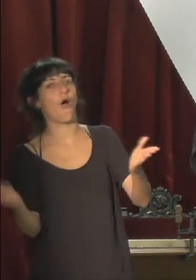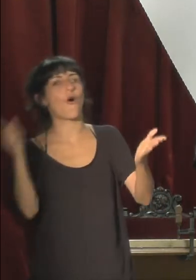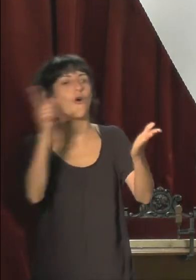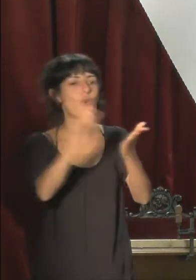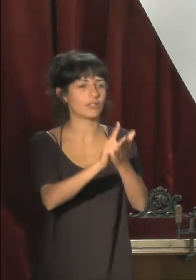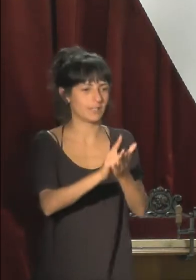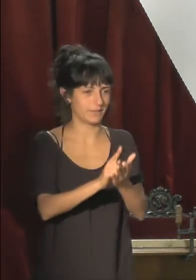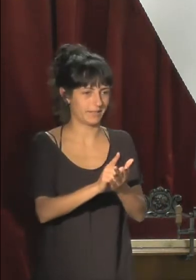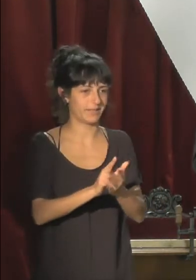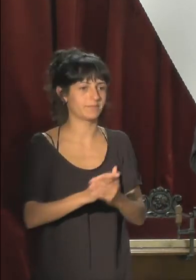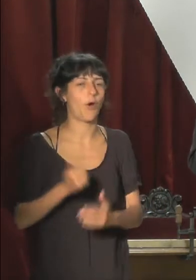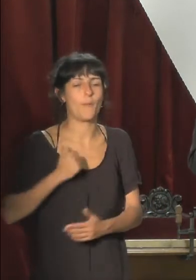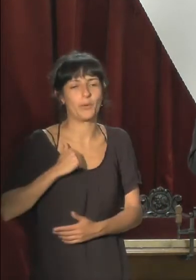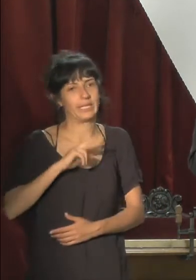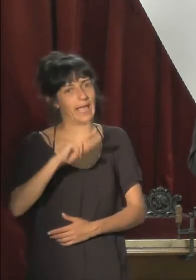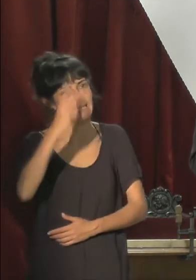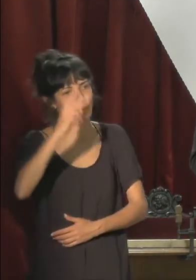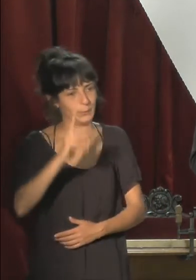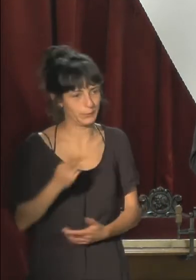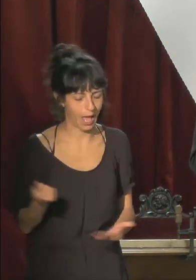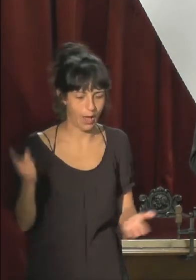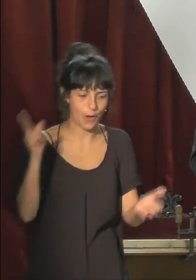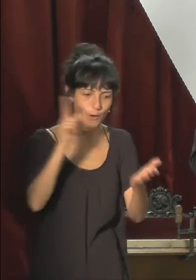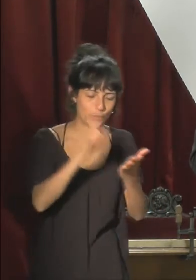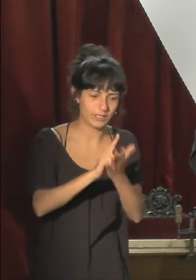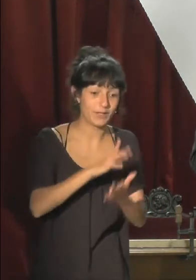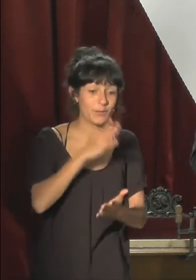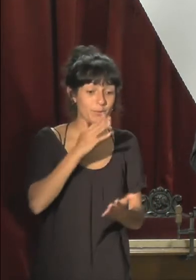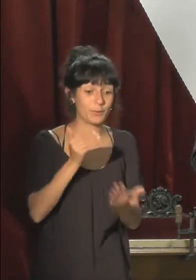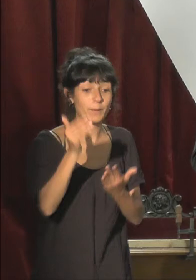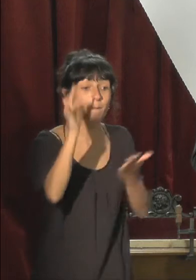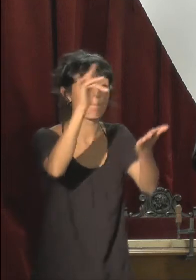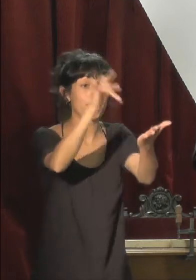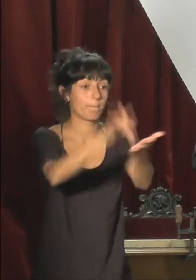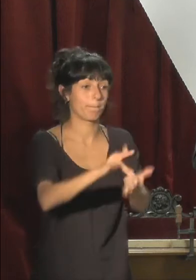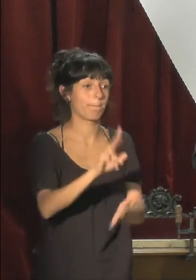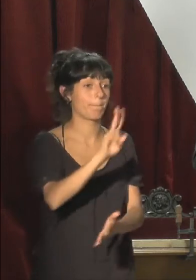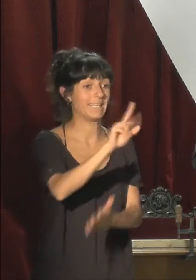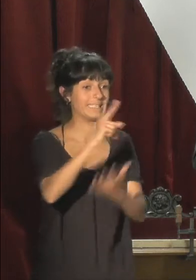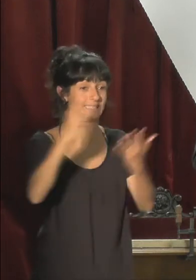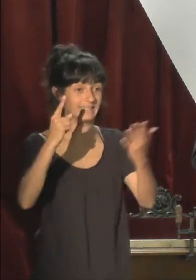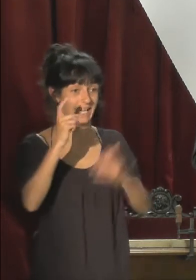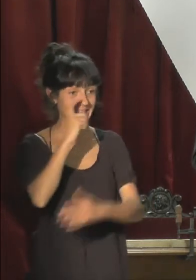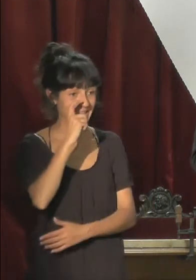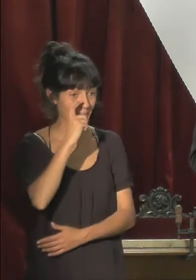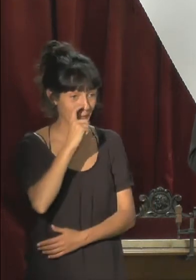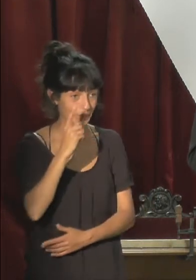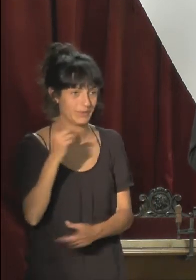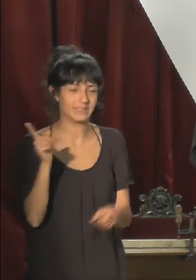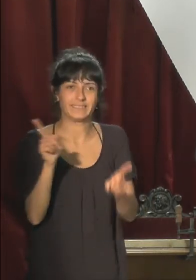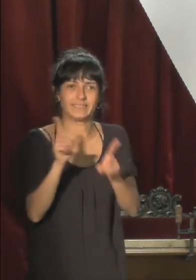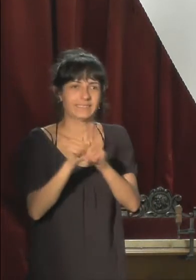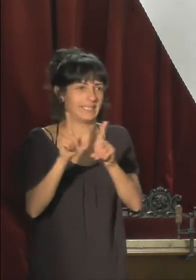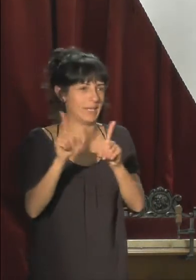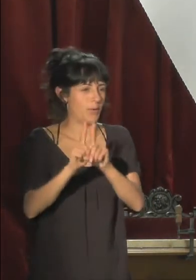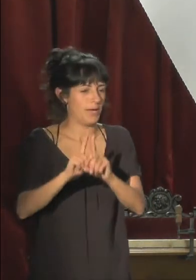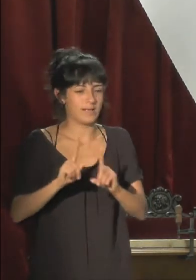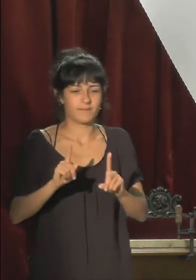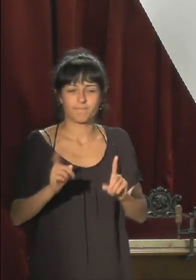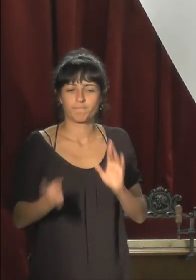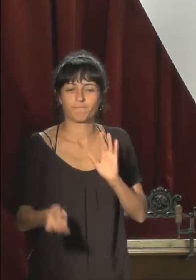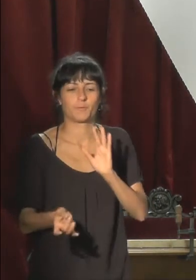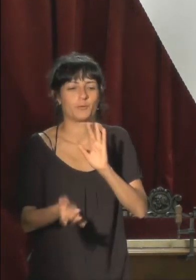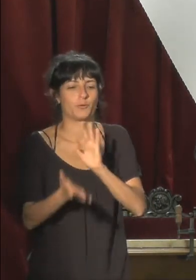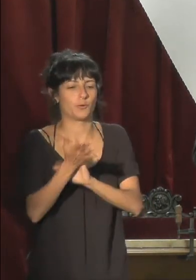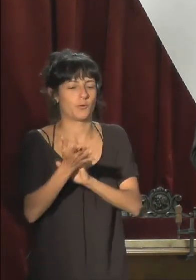que o 26 deste mes de xuño vai asolagar con máis forza, con máis enerxía,